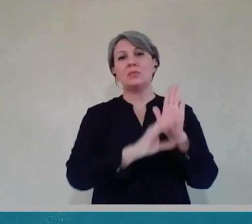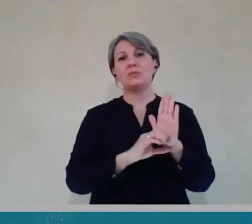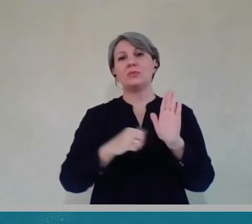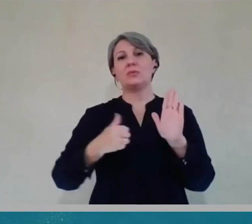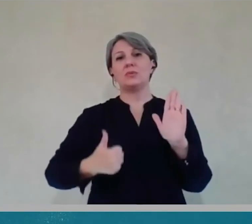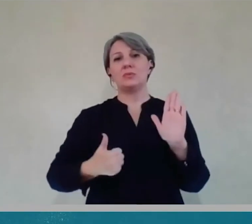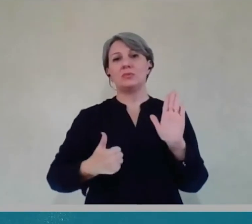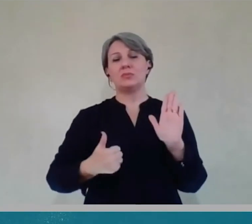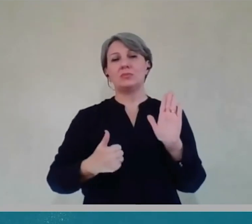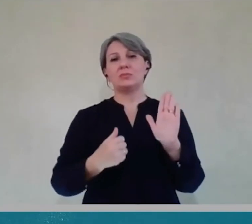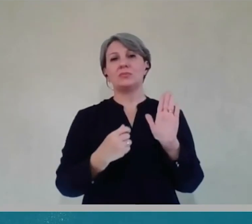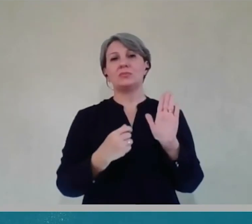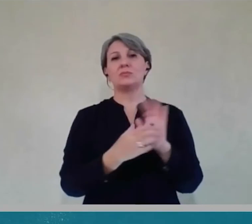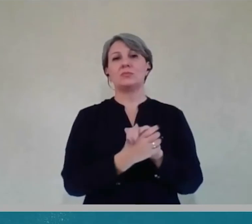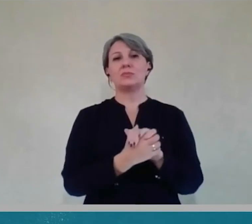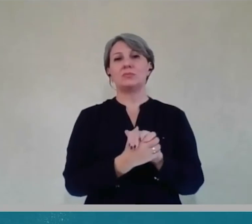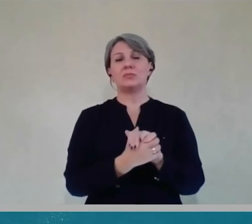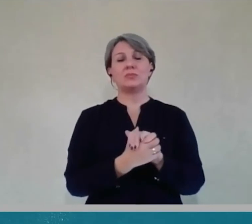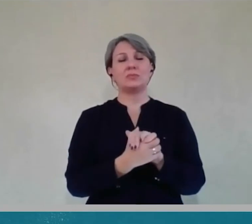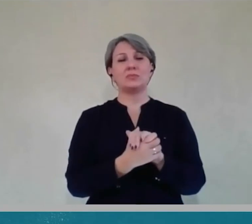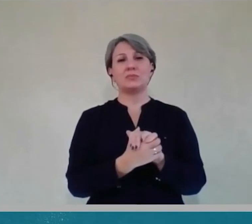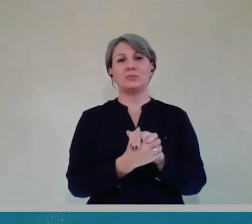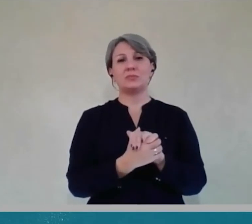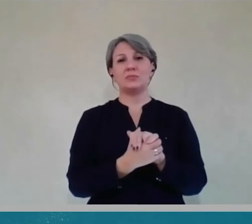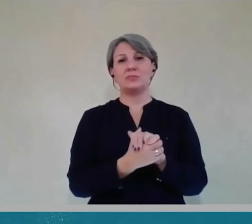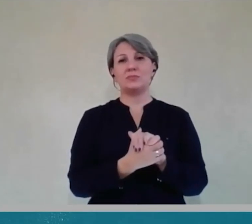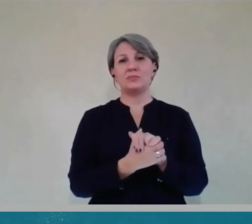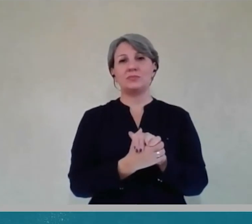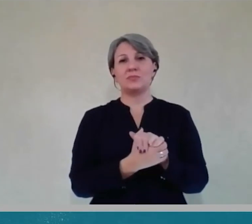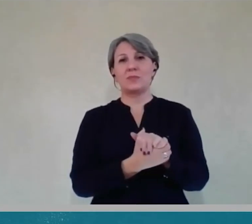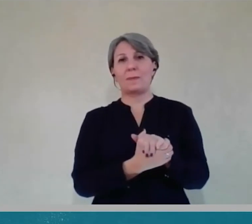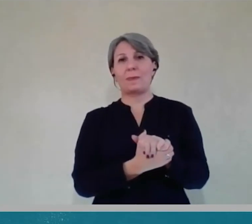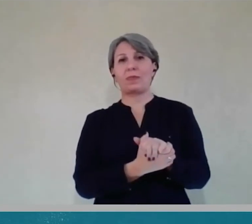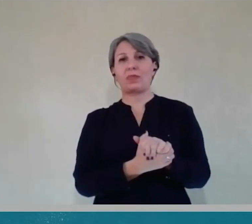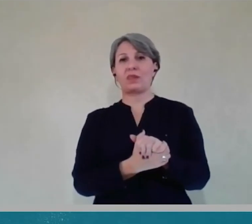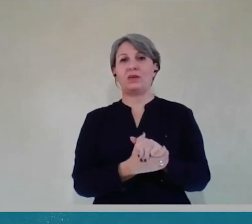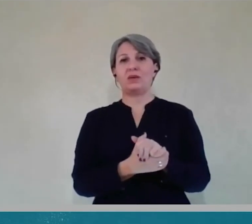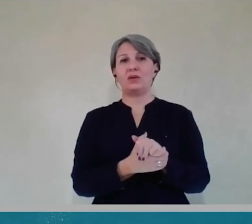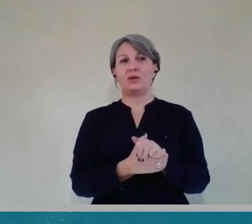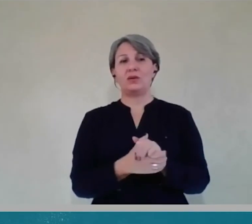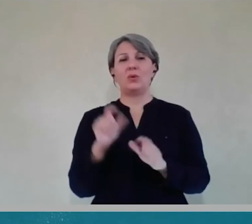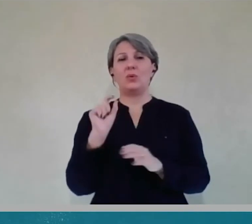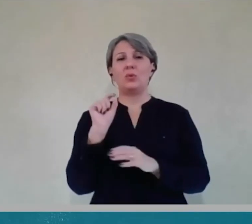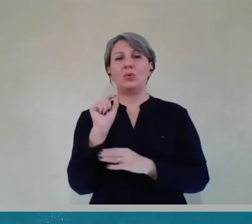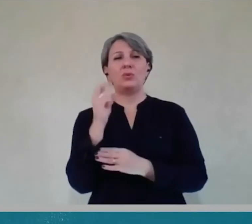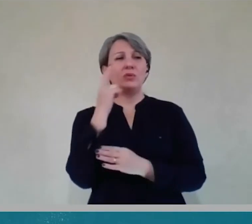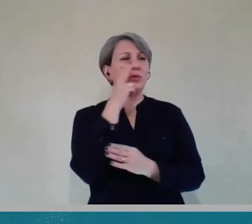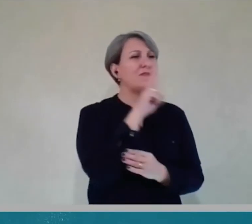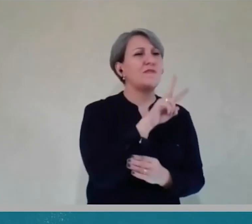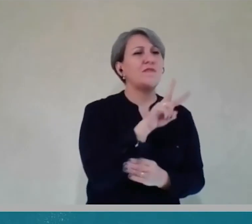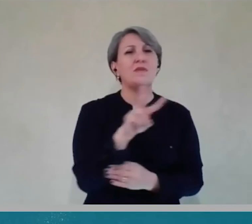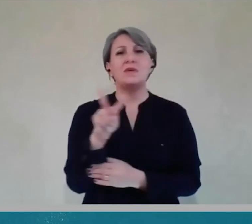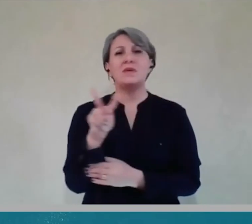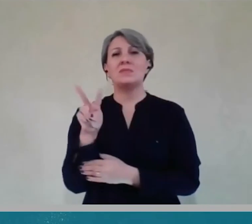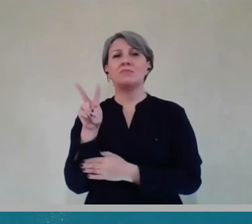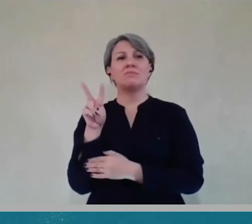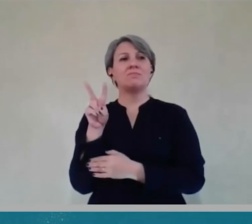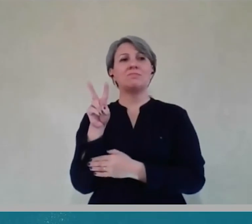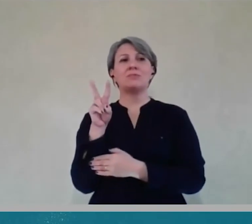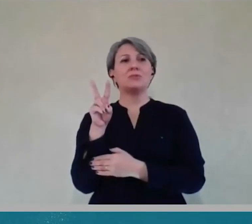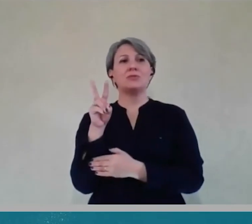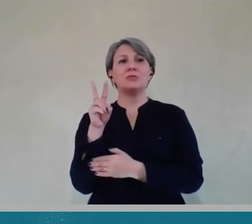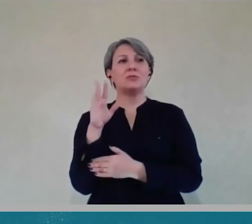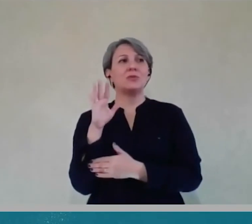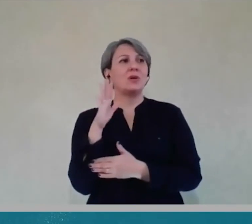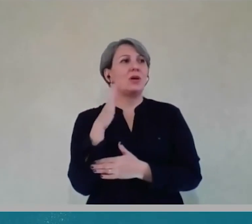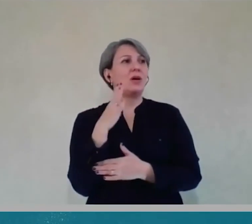era desde o princípio, o que temos ouvido, o que temos visto com nossos próprios olhos, o que contemplamos e as nossas